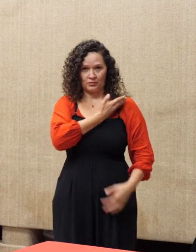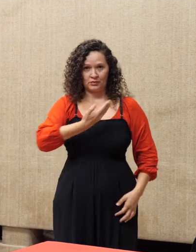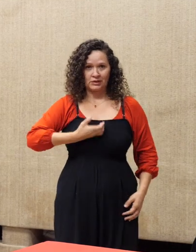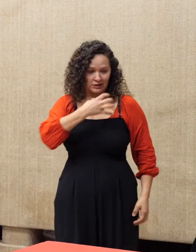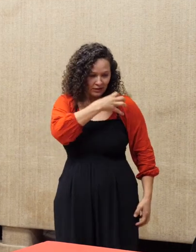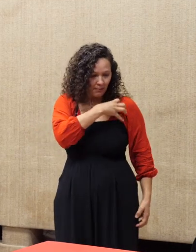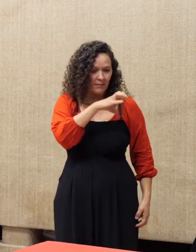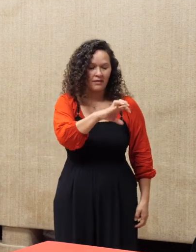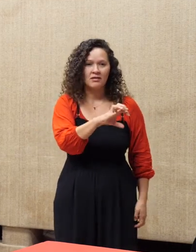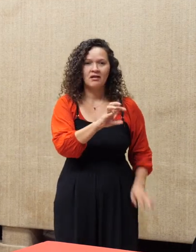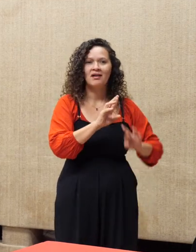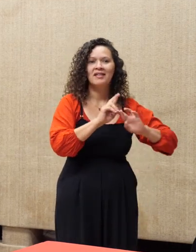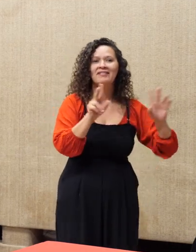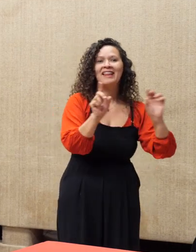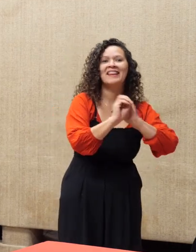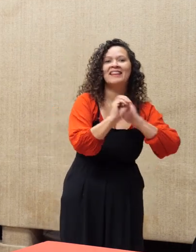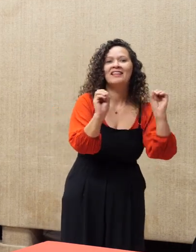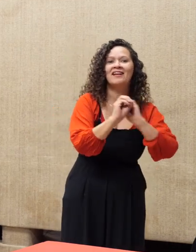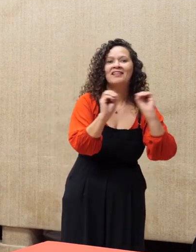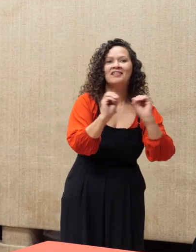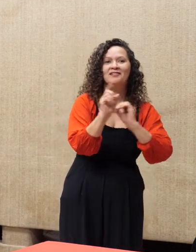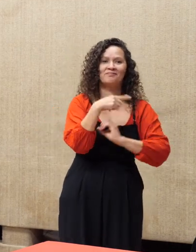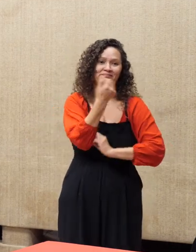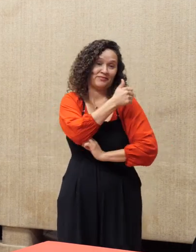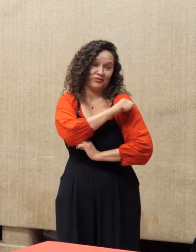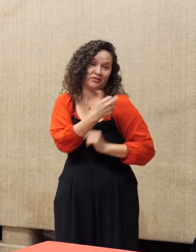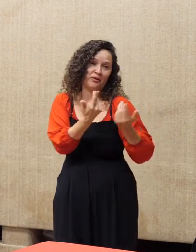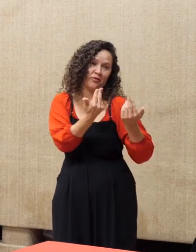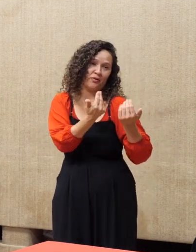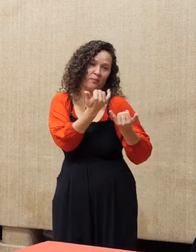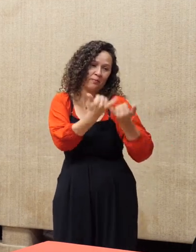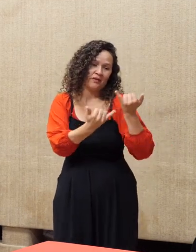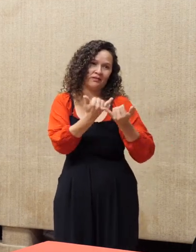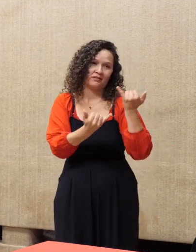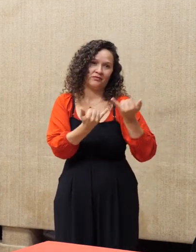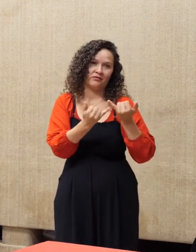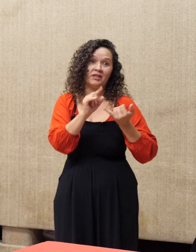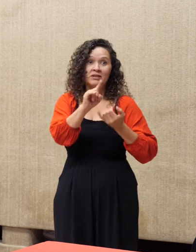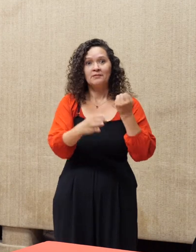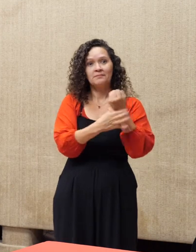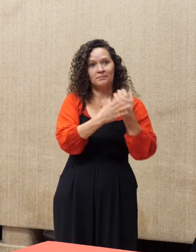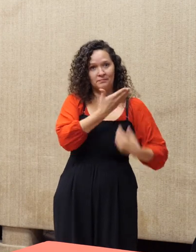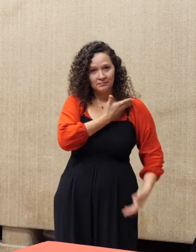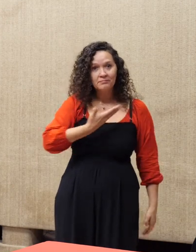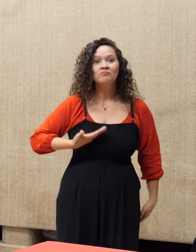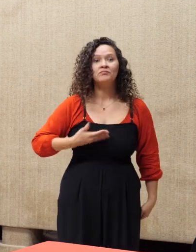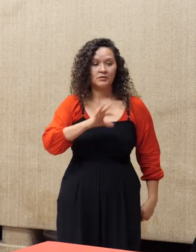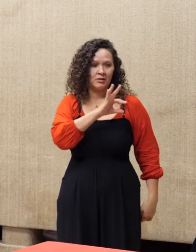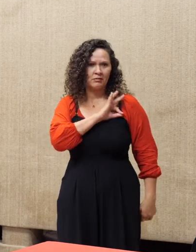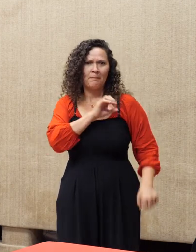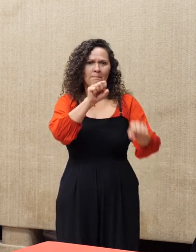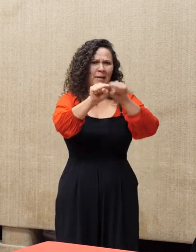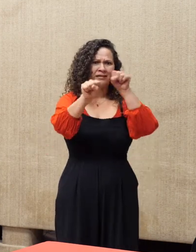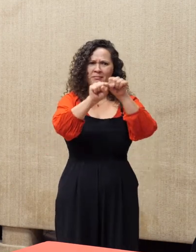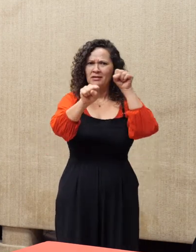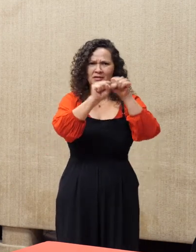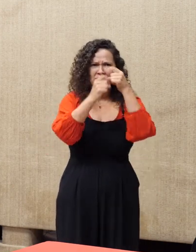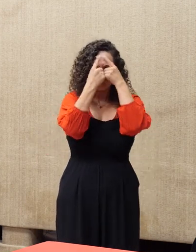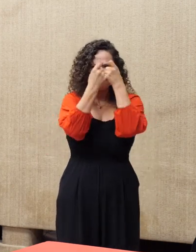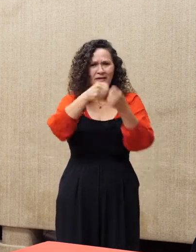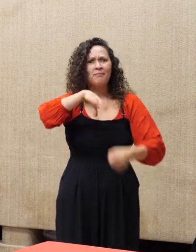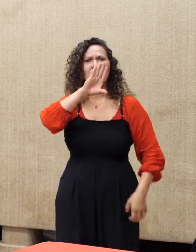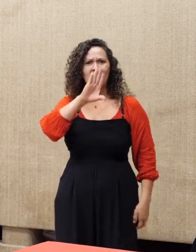da Bahia não difere em nada do Cláudio Castro, lá no Rio de Janeiro, no que tange segurança pública. É a polícia que mata muito, e